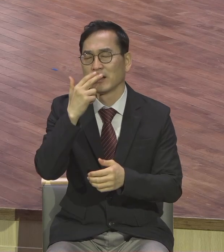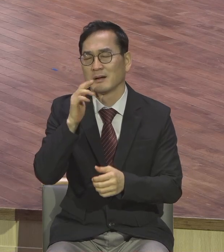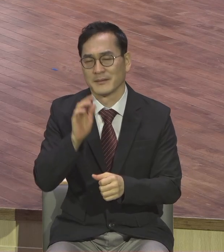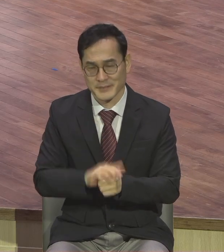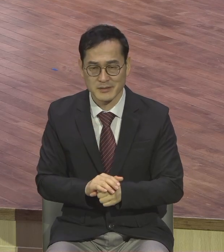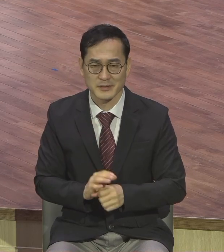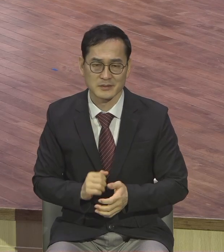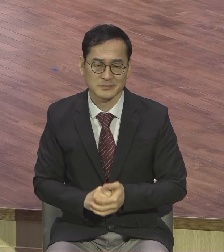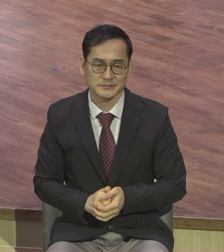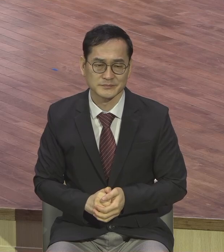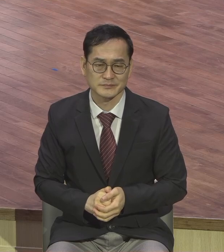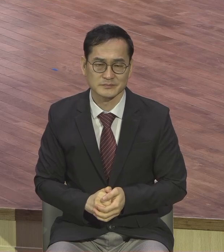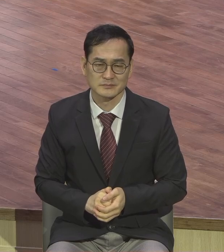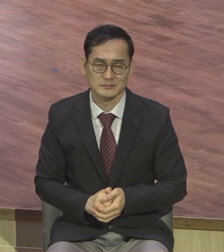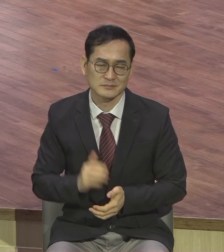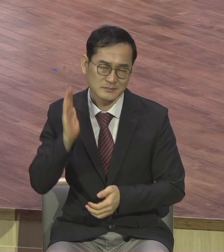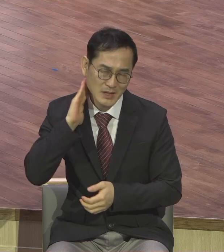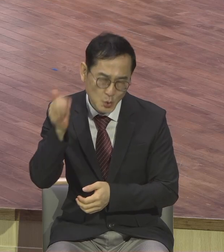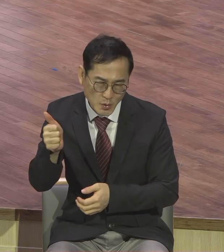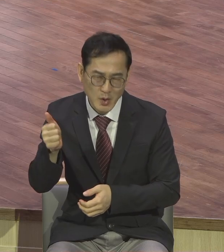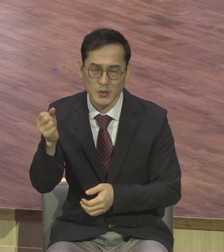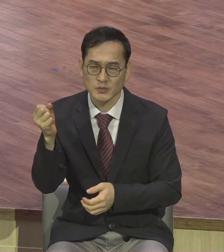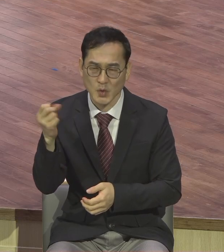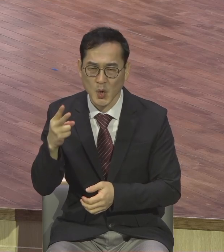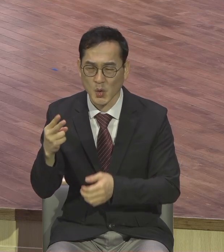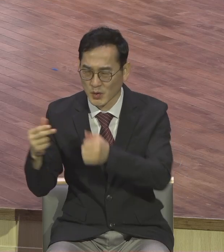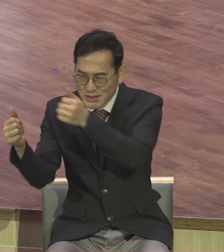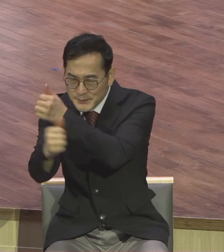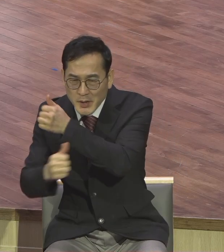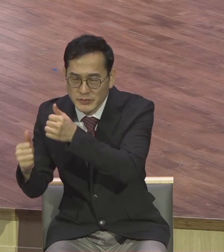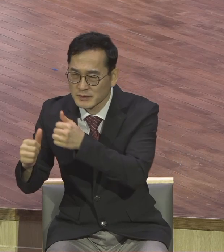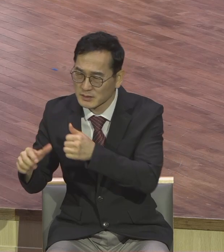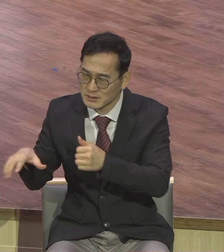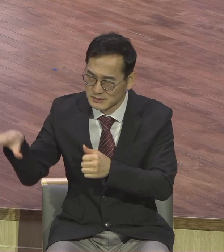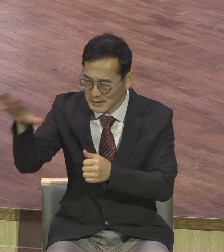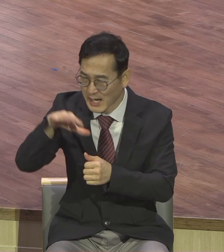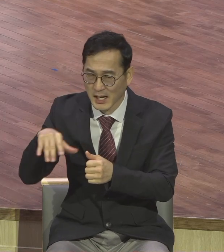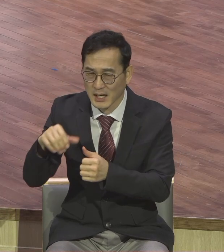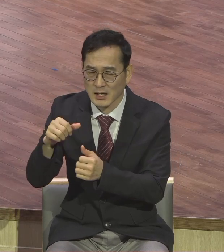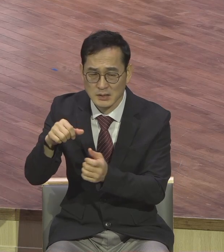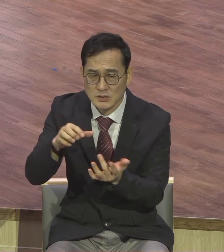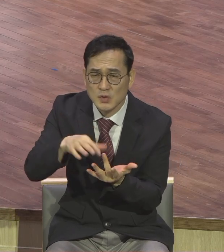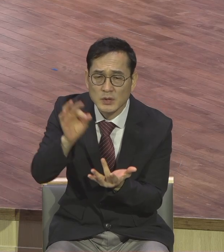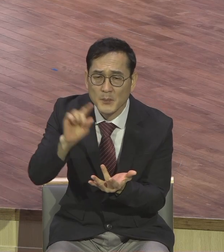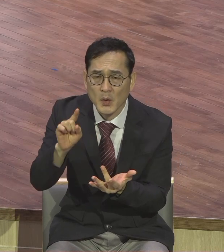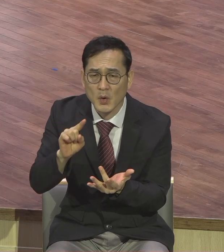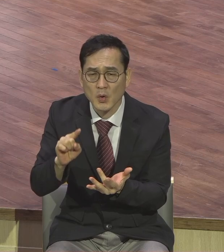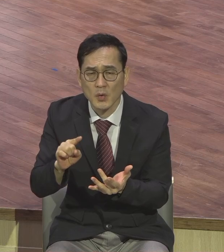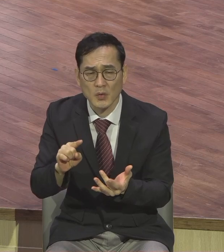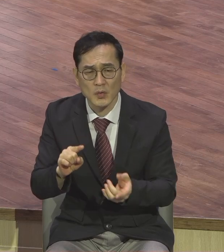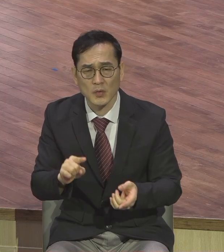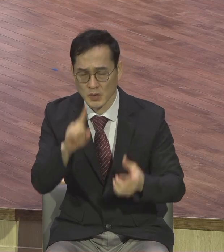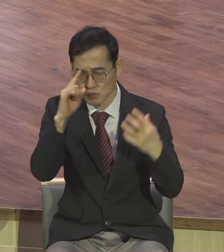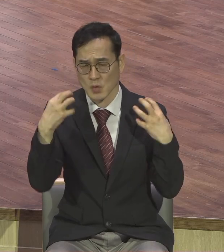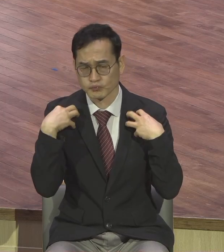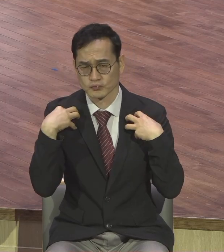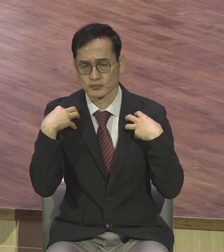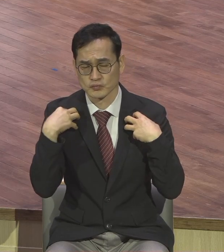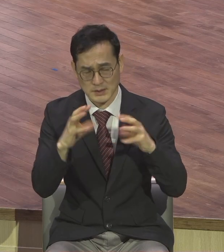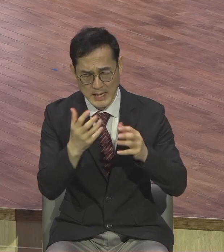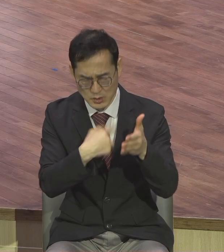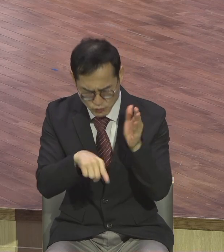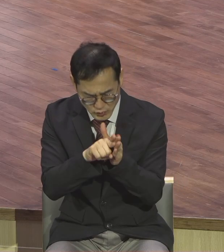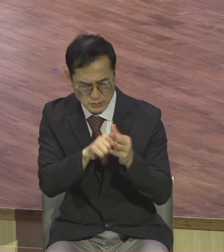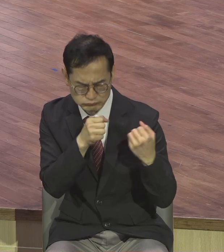보면서 대통령을 비롯한 국가 지도자 인사들이 어떤 선택을 하고 어떤 삶을 사느냐 하는